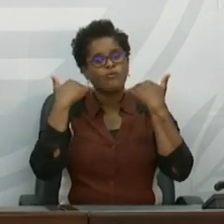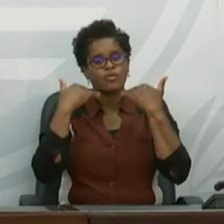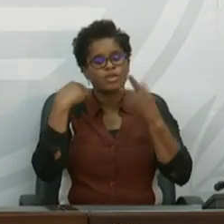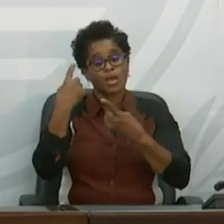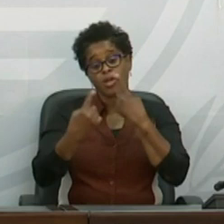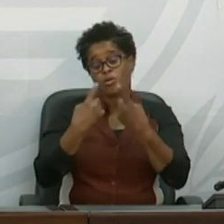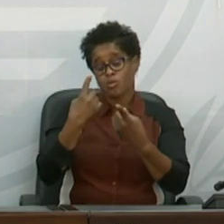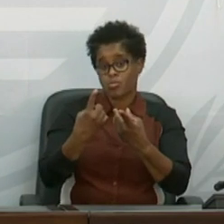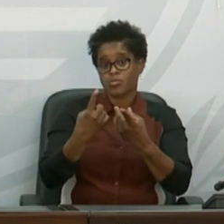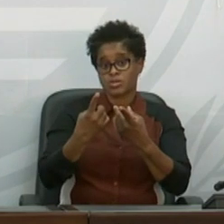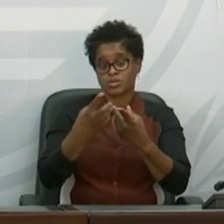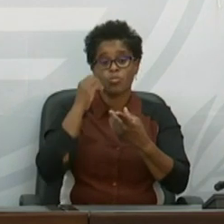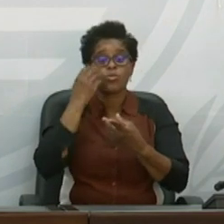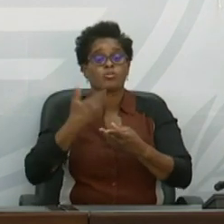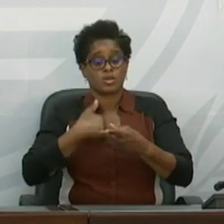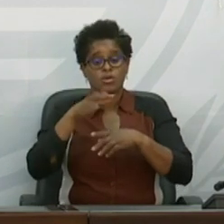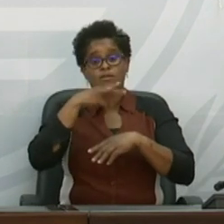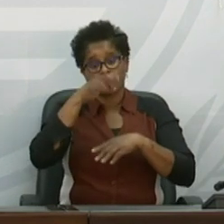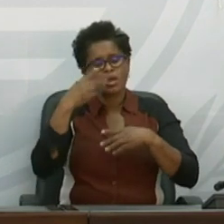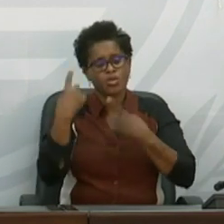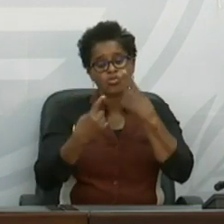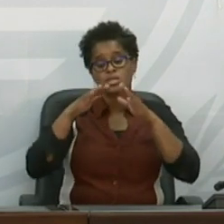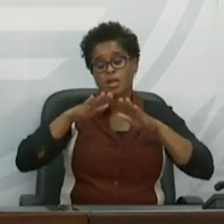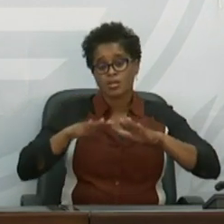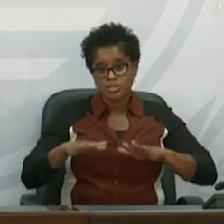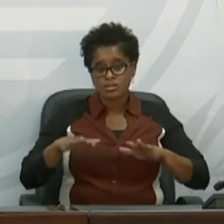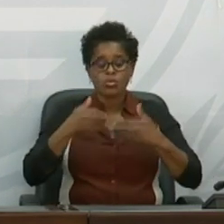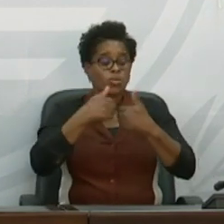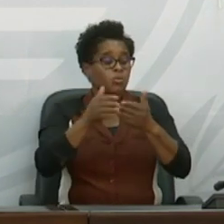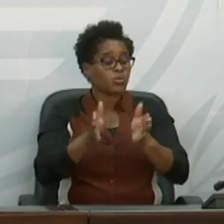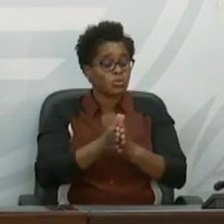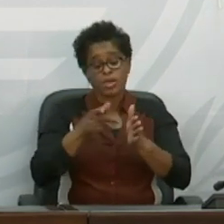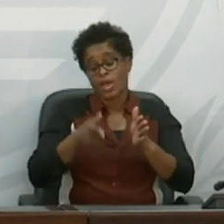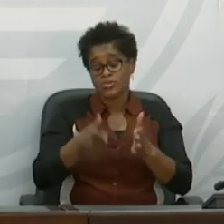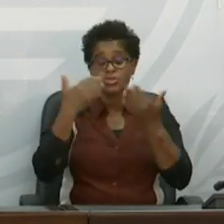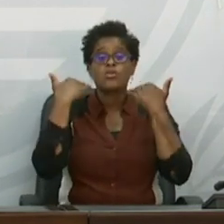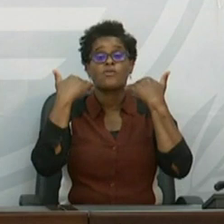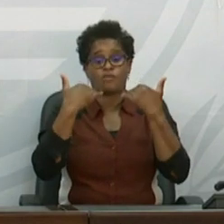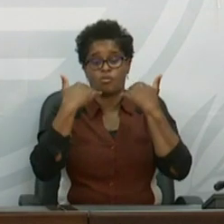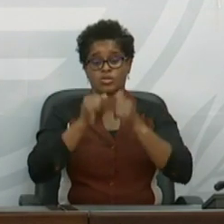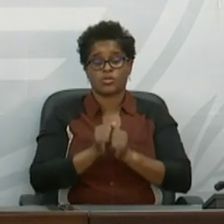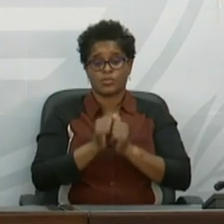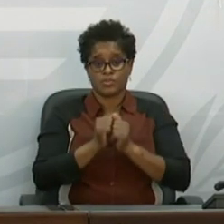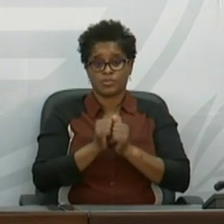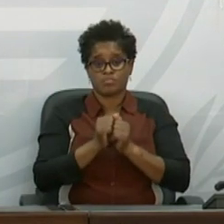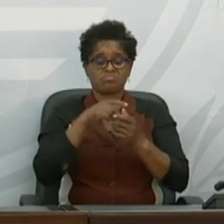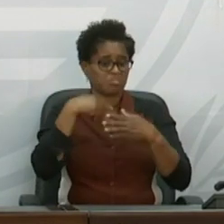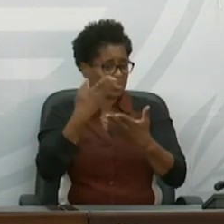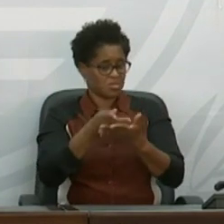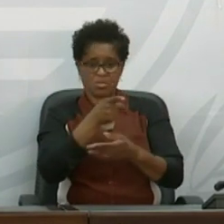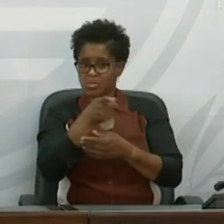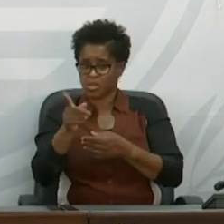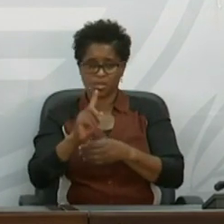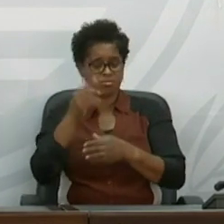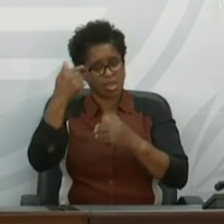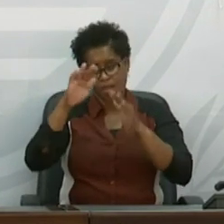como eu já disse, alguma estabilização. Contudo, estas informações não indicam que